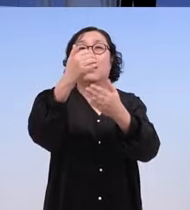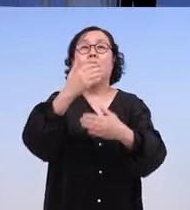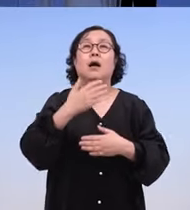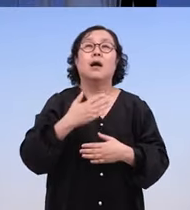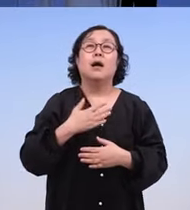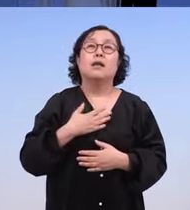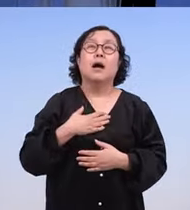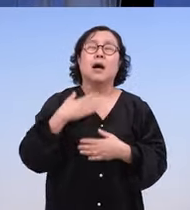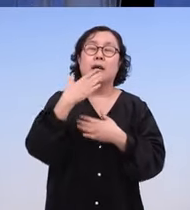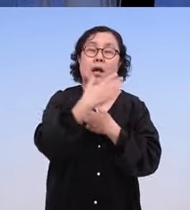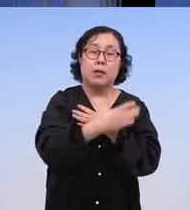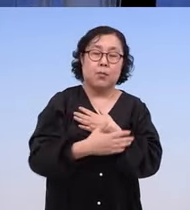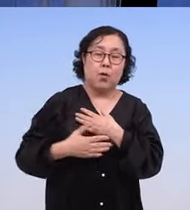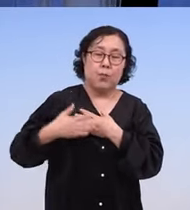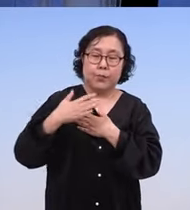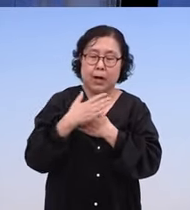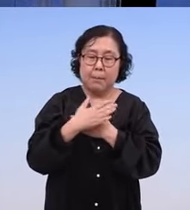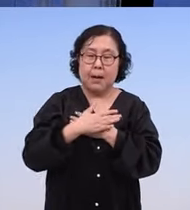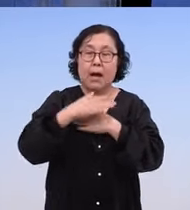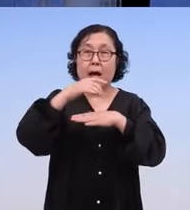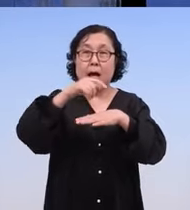나의 몸과 마음